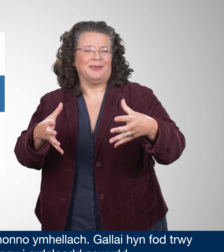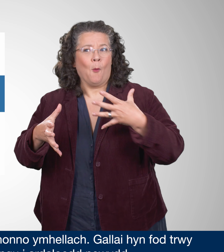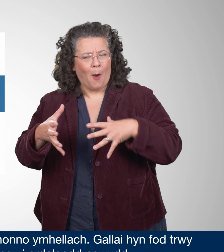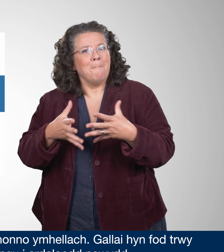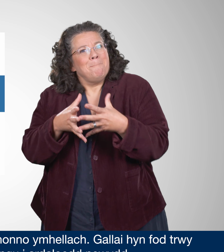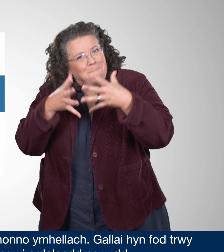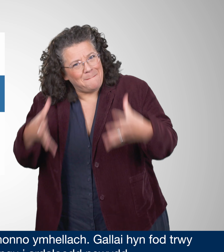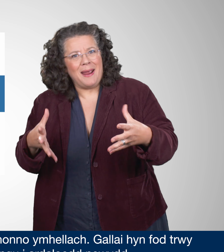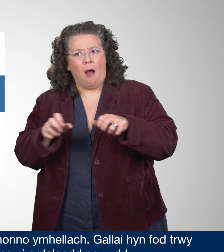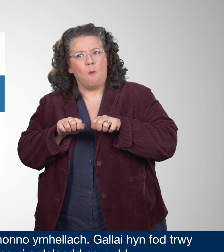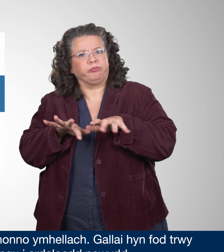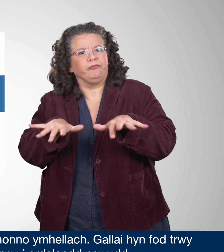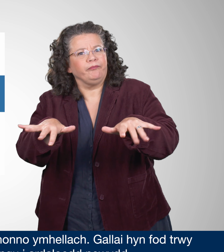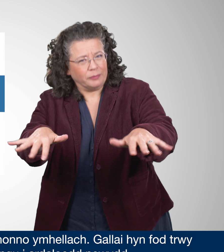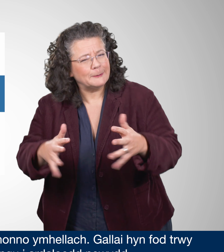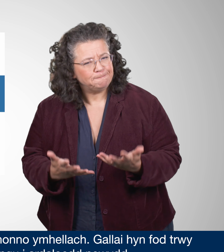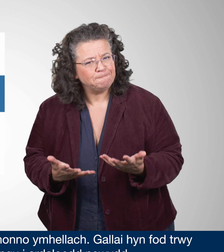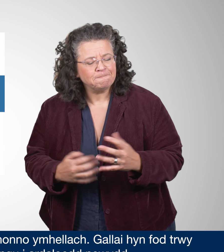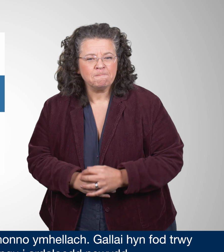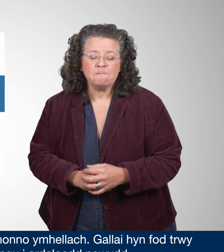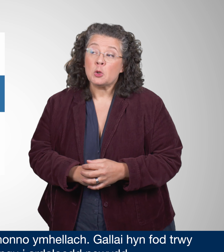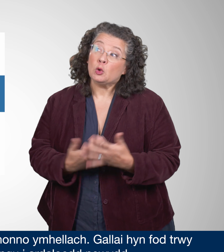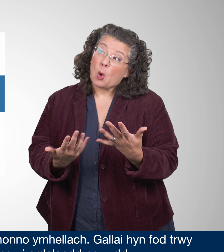honno ymhellach.